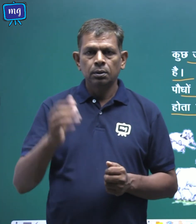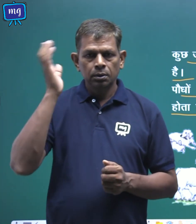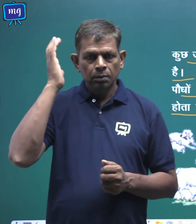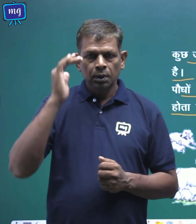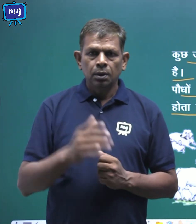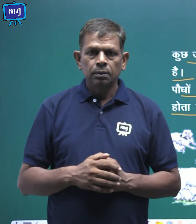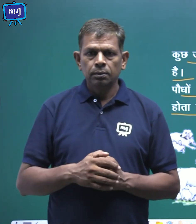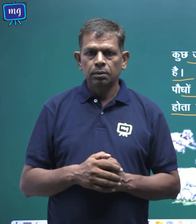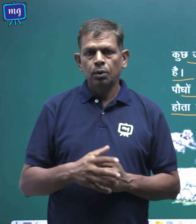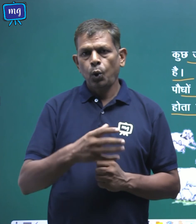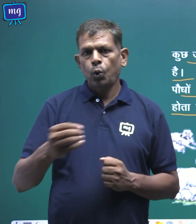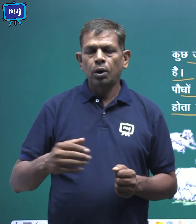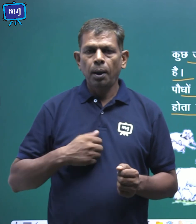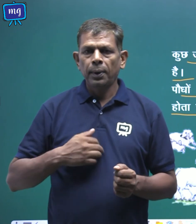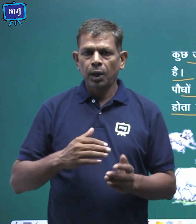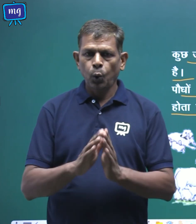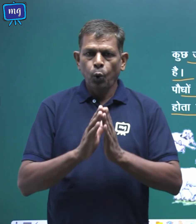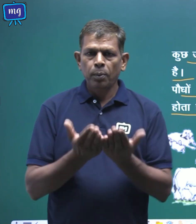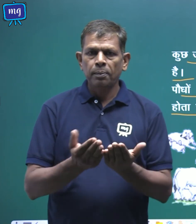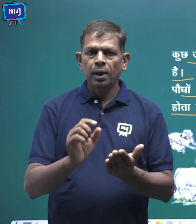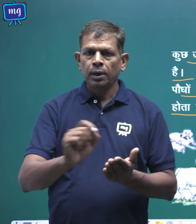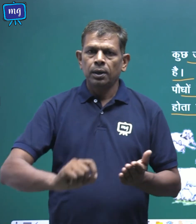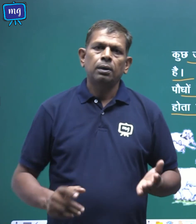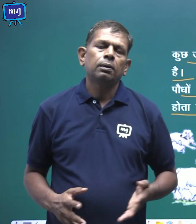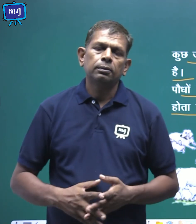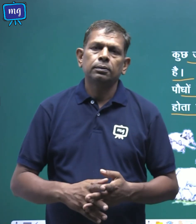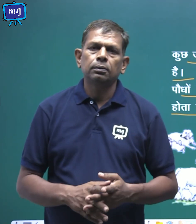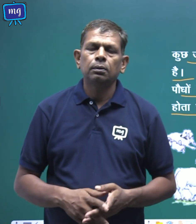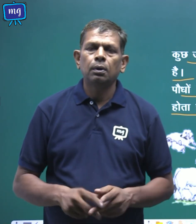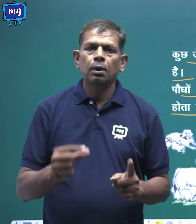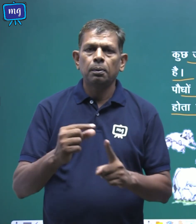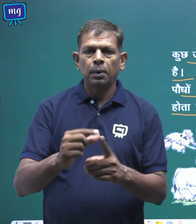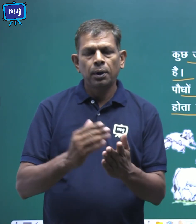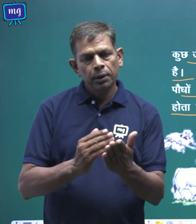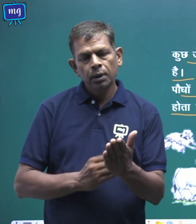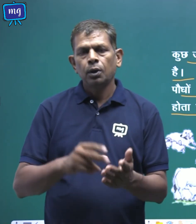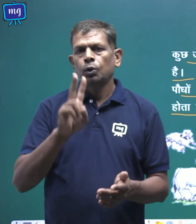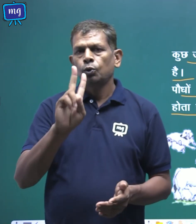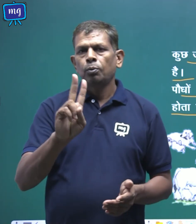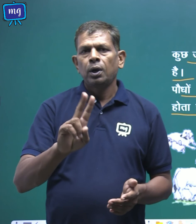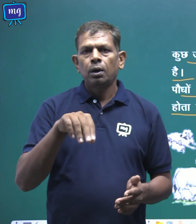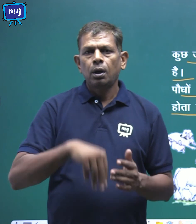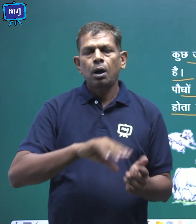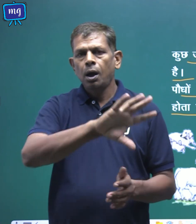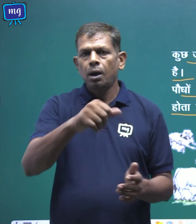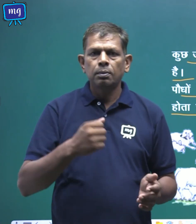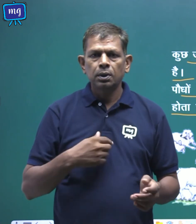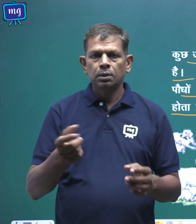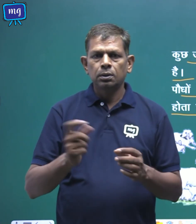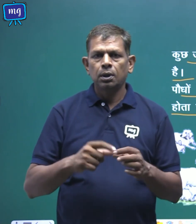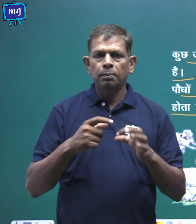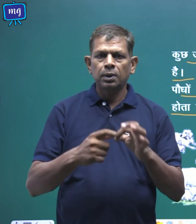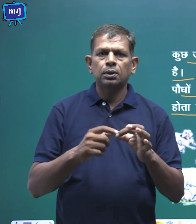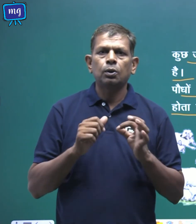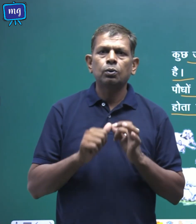समझना और कॉपी में लिखना भी बच्चों। भाग 2 में हम इसके प्रश्नोत्तर करेंगे।